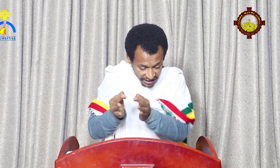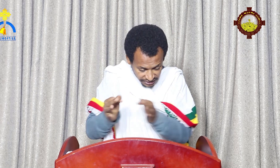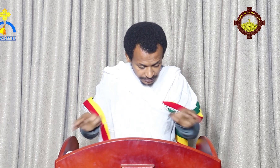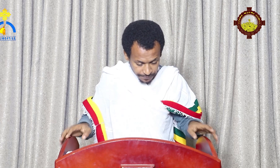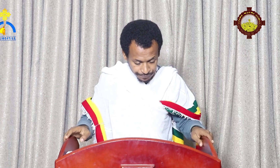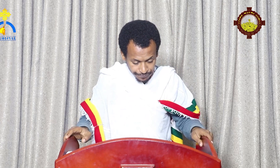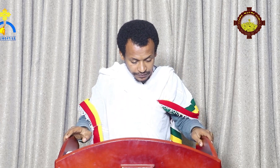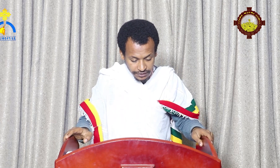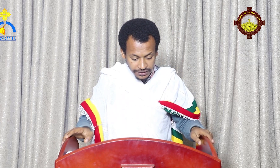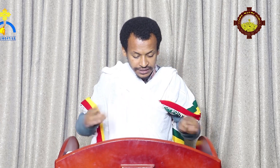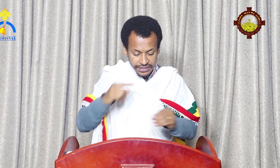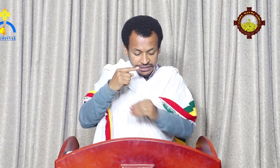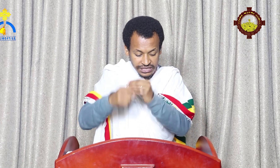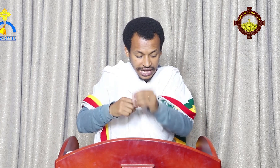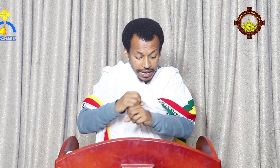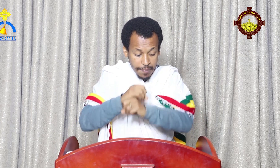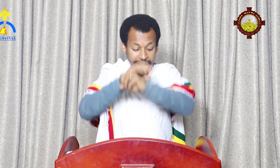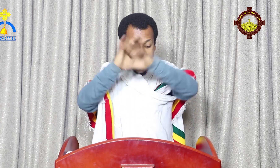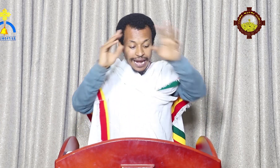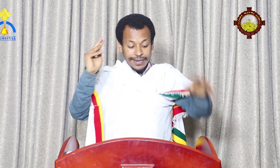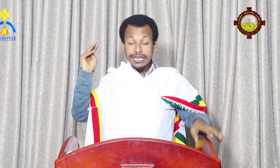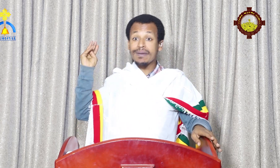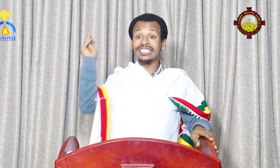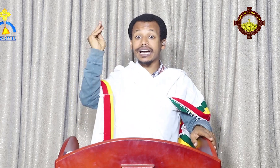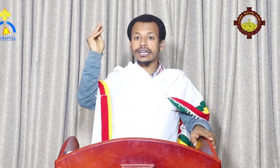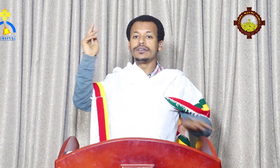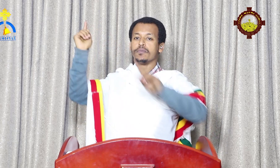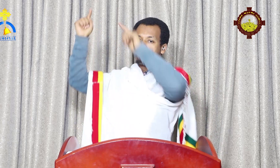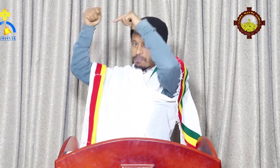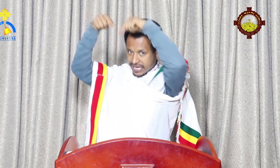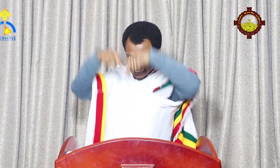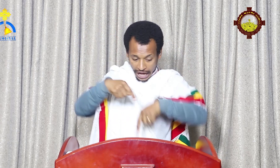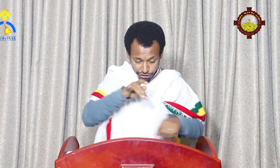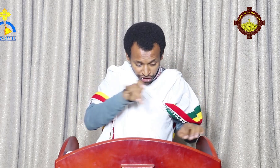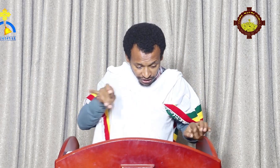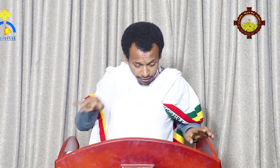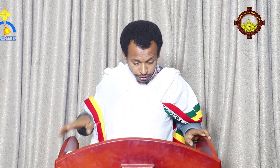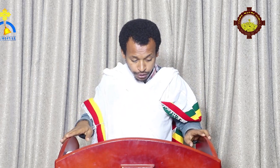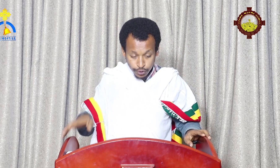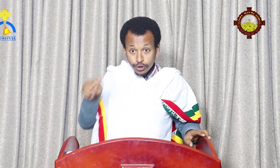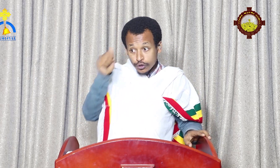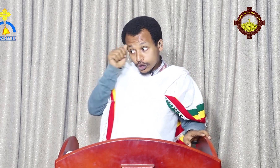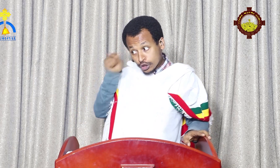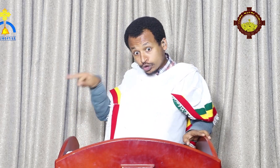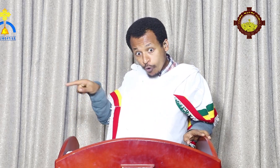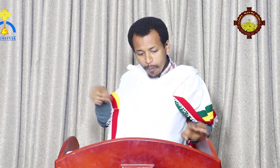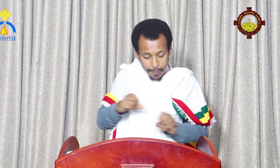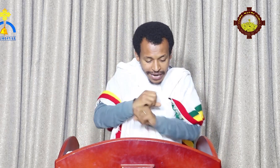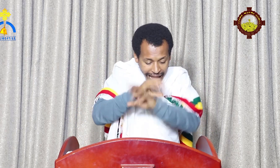ሲገለጽ ስለ ብርሃን ሊመሰከር መጣ እንጂ እሱ